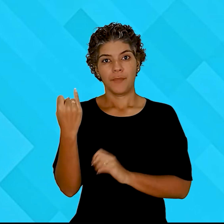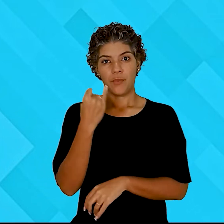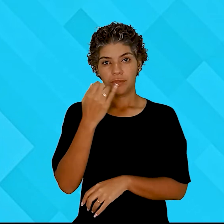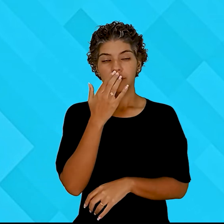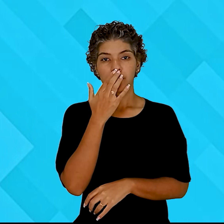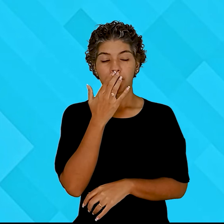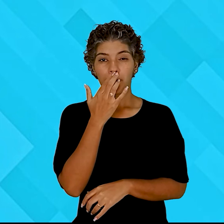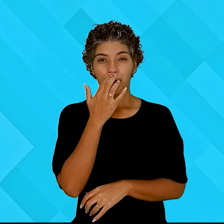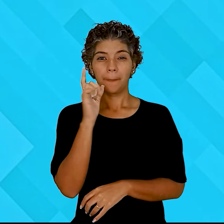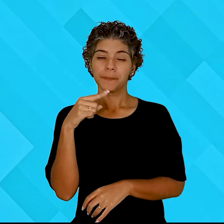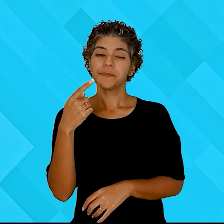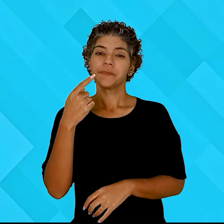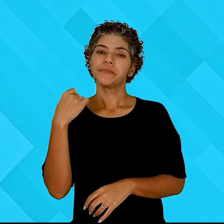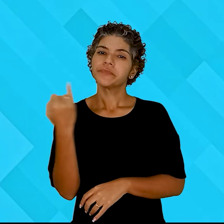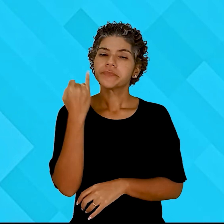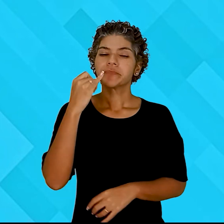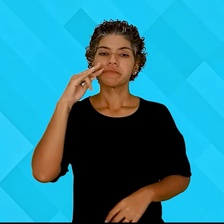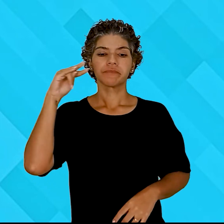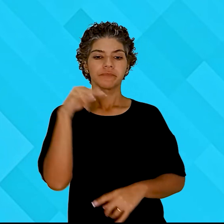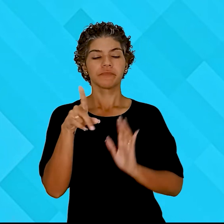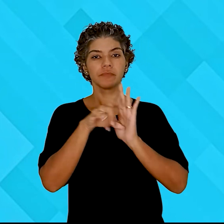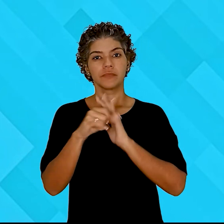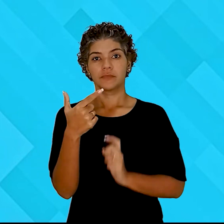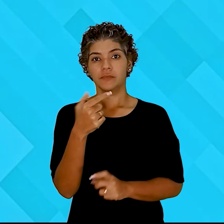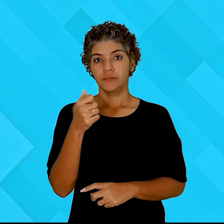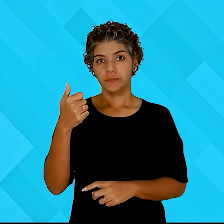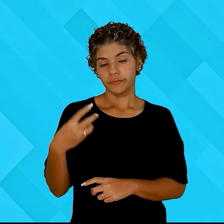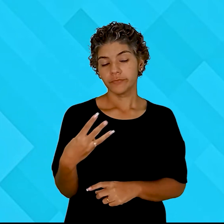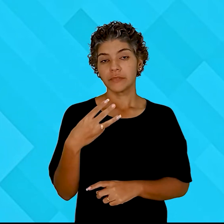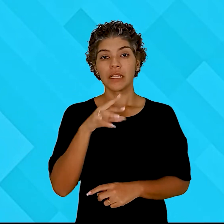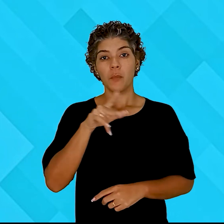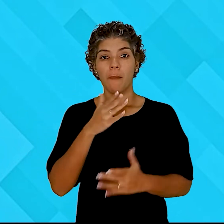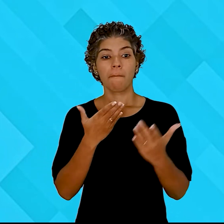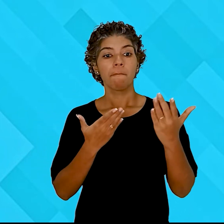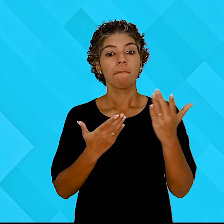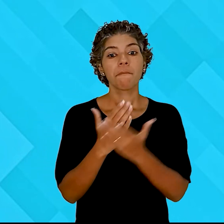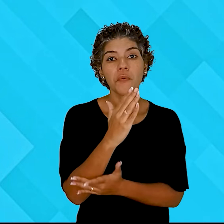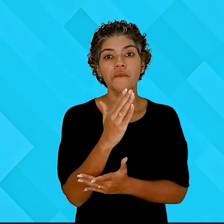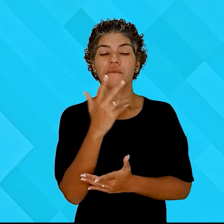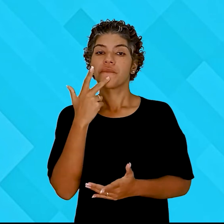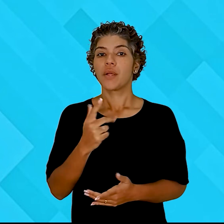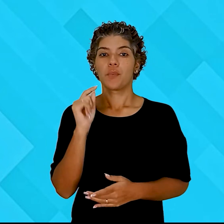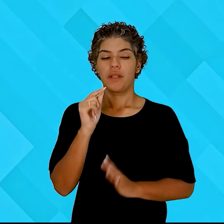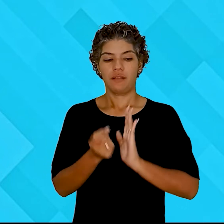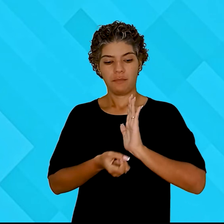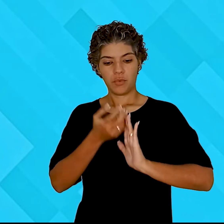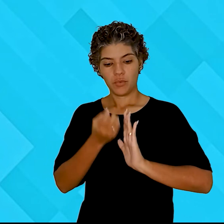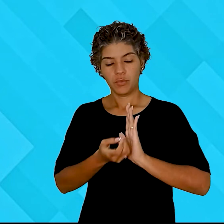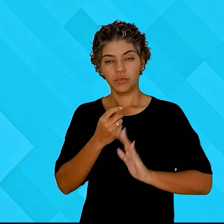quando a gente olha para essa lei de 2013, ela não foi aprovada dizendo que os produtores culturais poderiam se